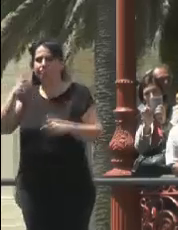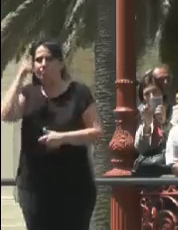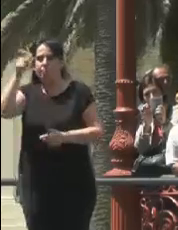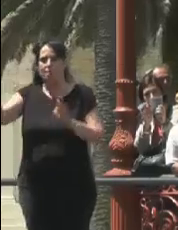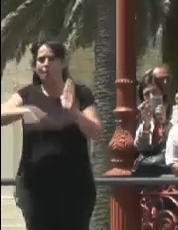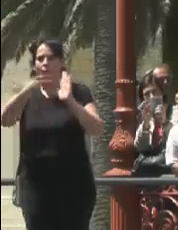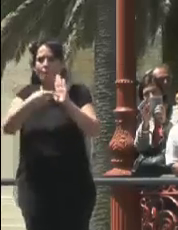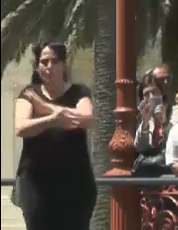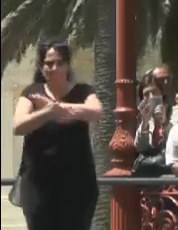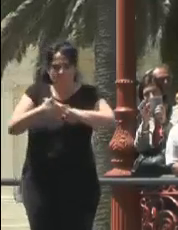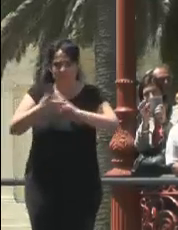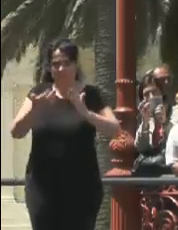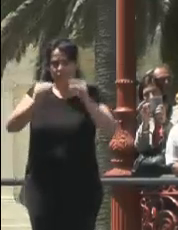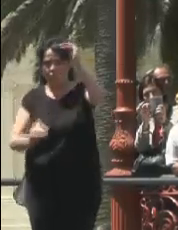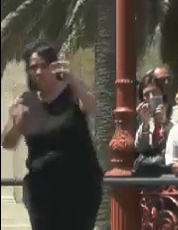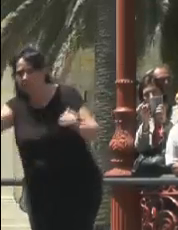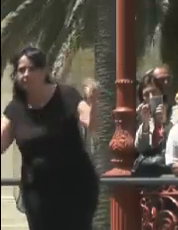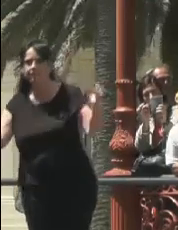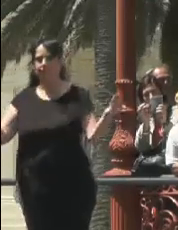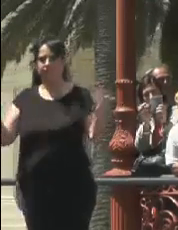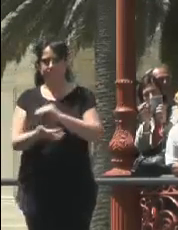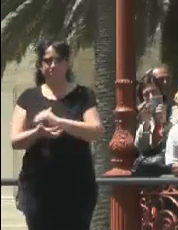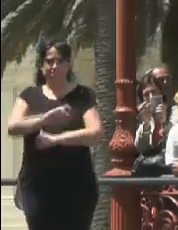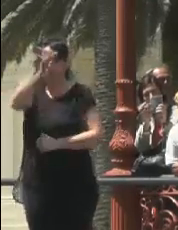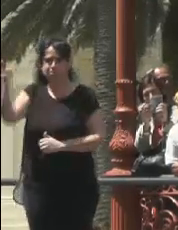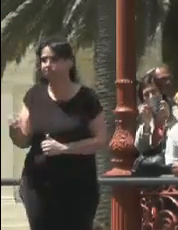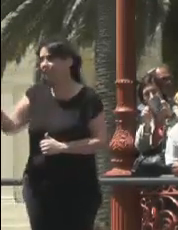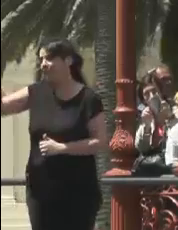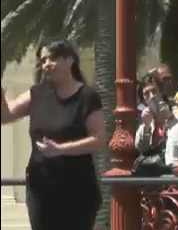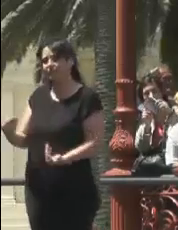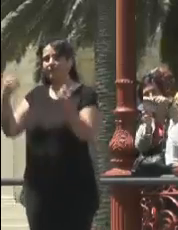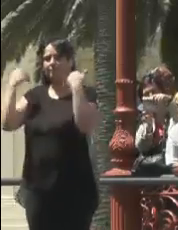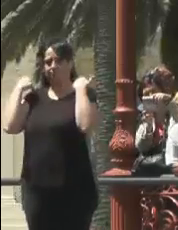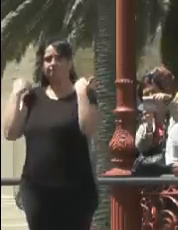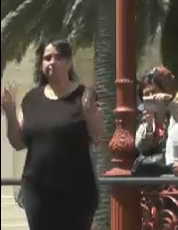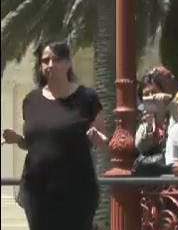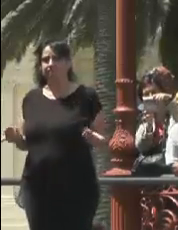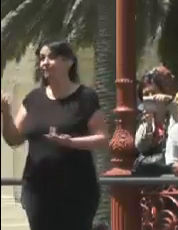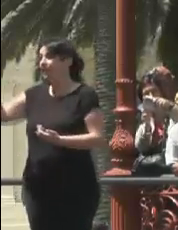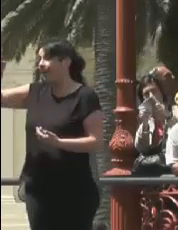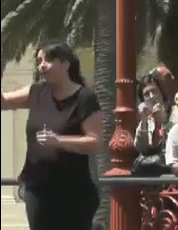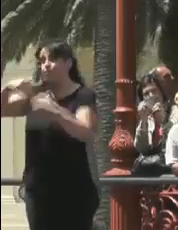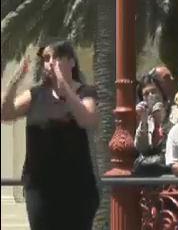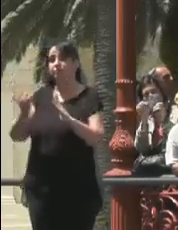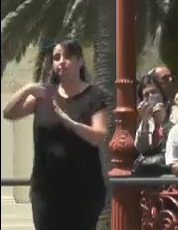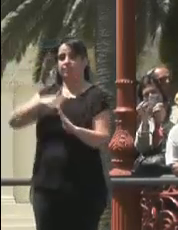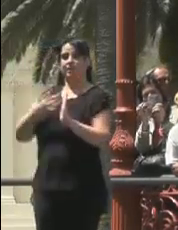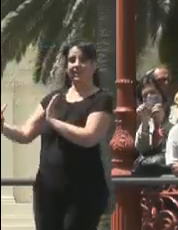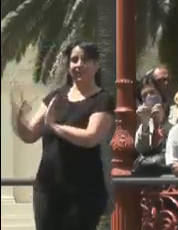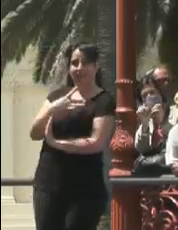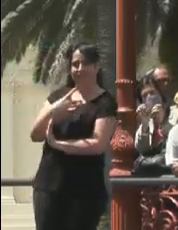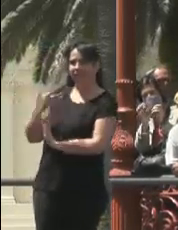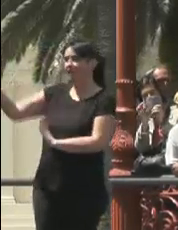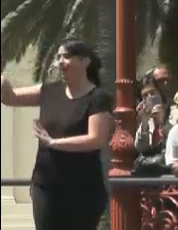miseria, en la pobreza, en la desigualdad. Son ellos los que nos han echado de nuestras casas, los que nos han quitado